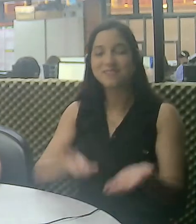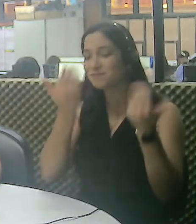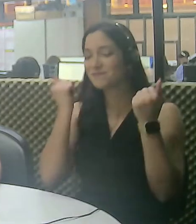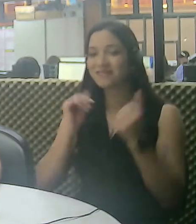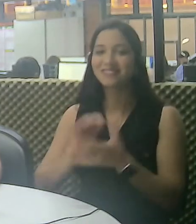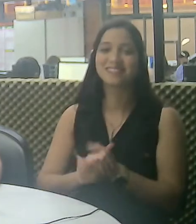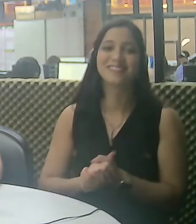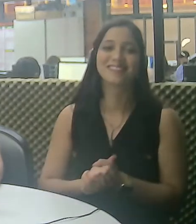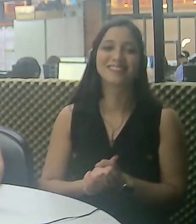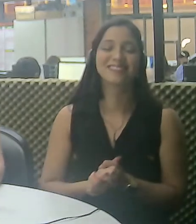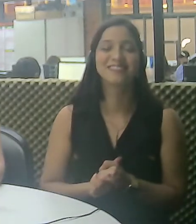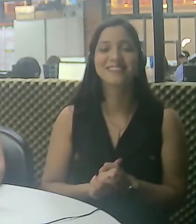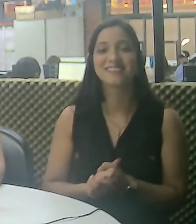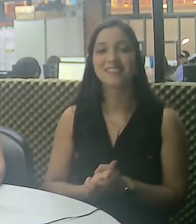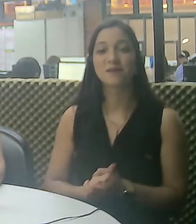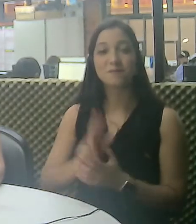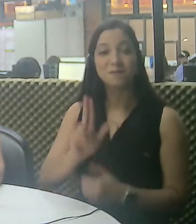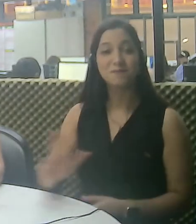Vamos juntos!